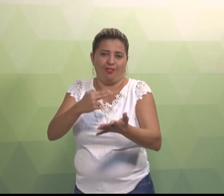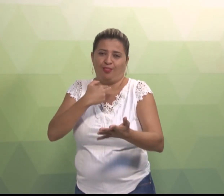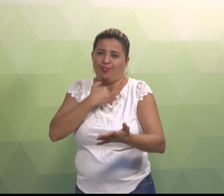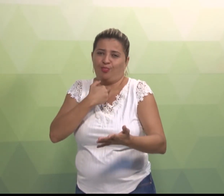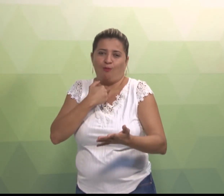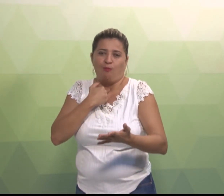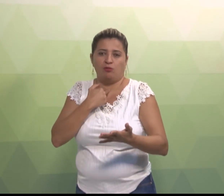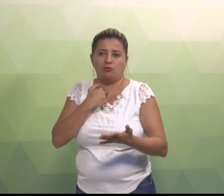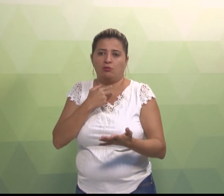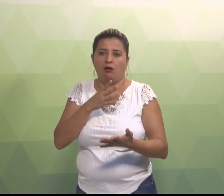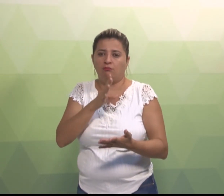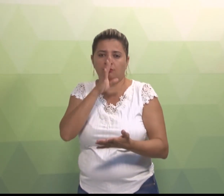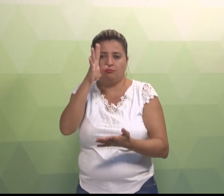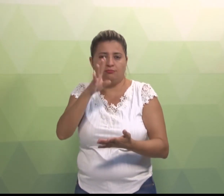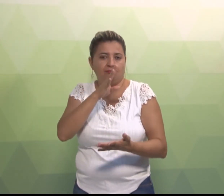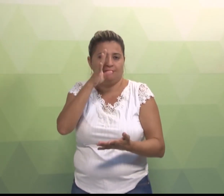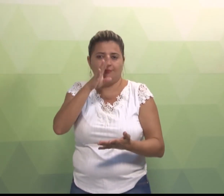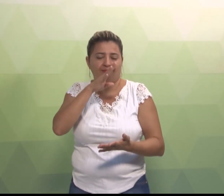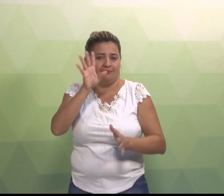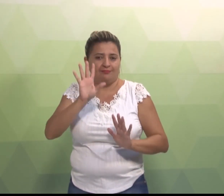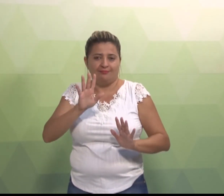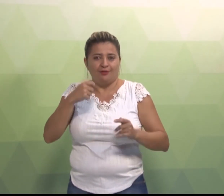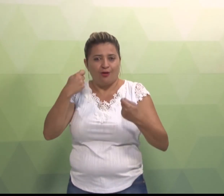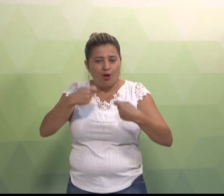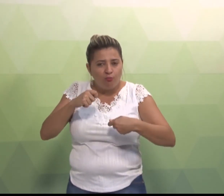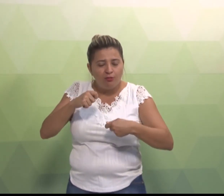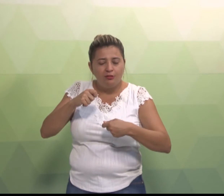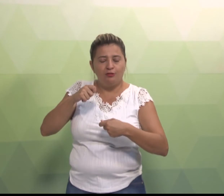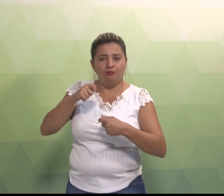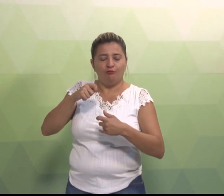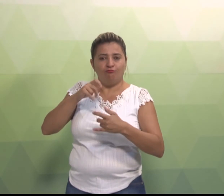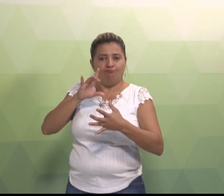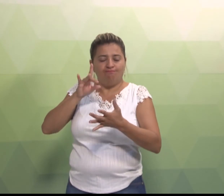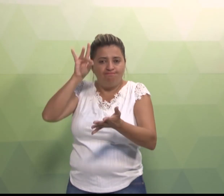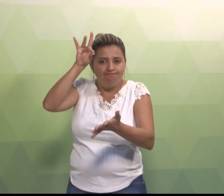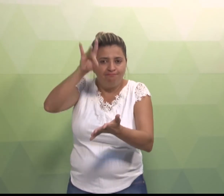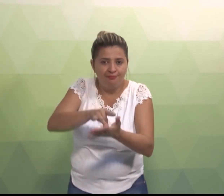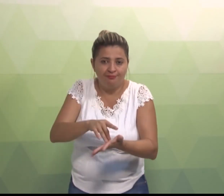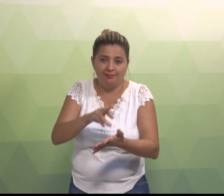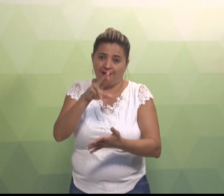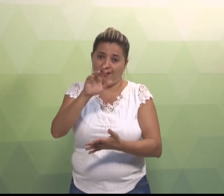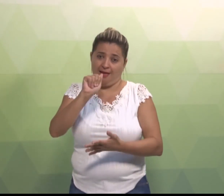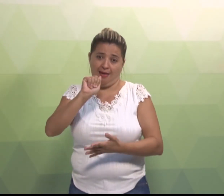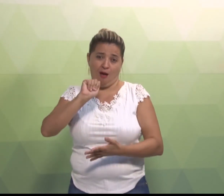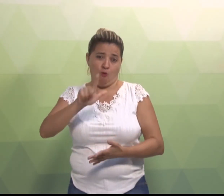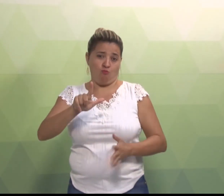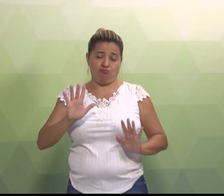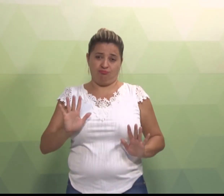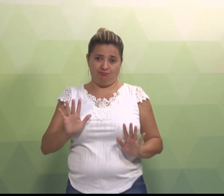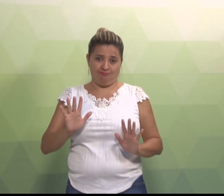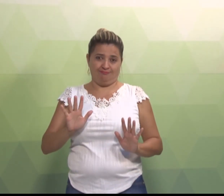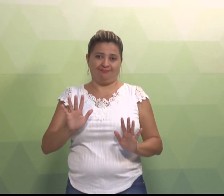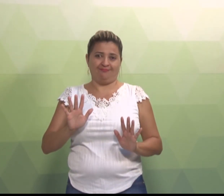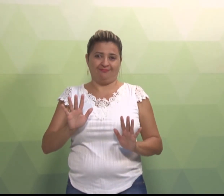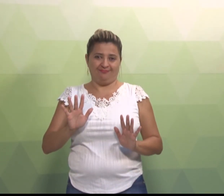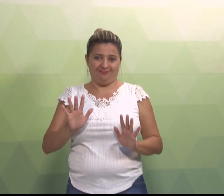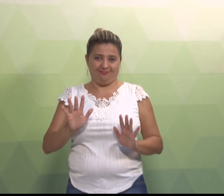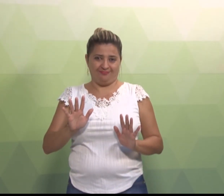forma real para que eu possa sinalizá-lo no espaço. Eu preciso realmente falar a forma real para